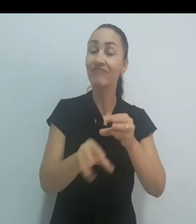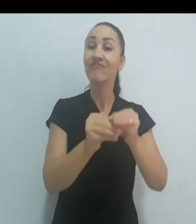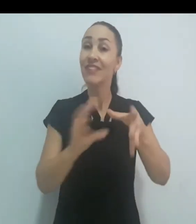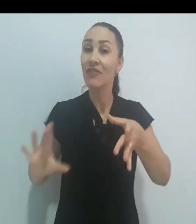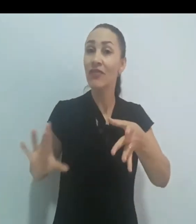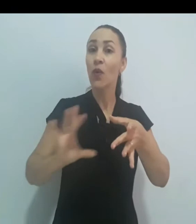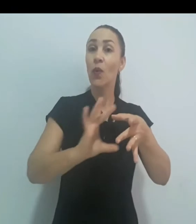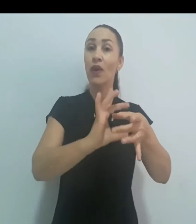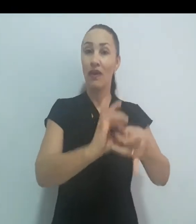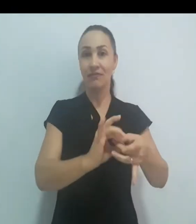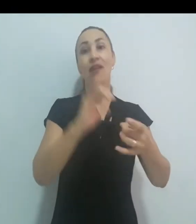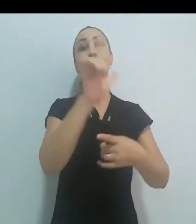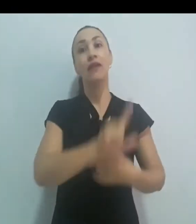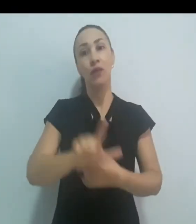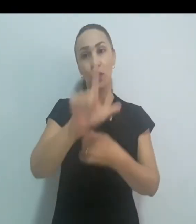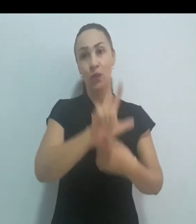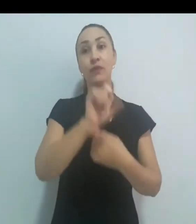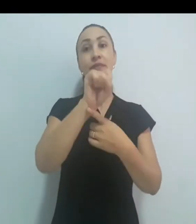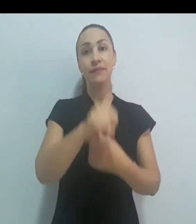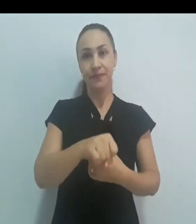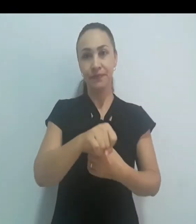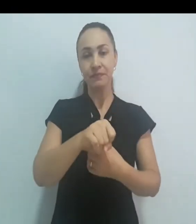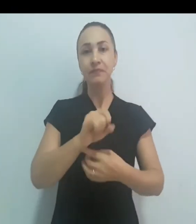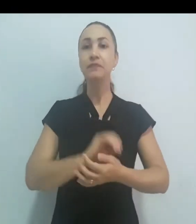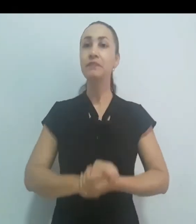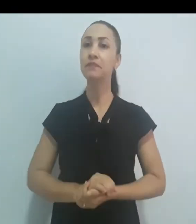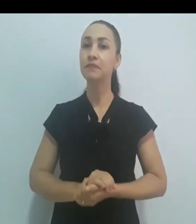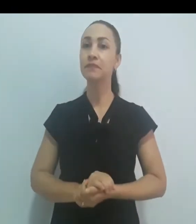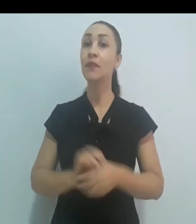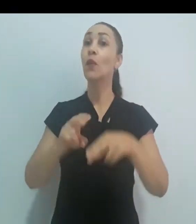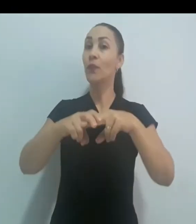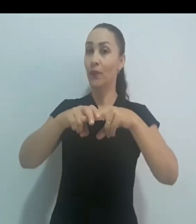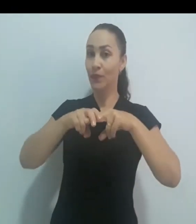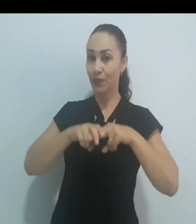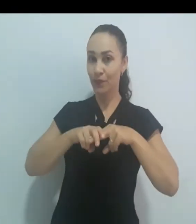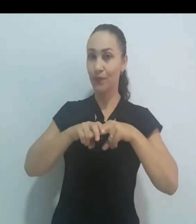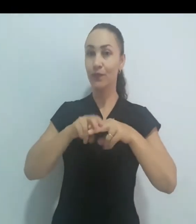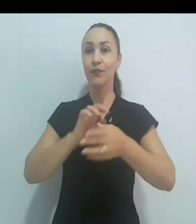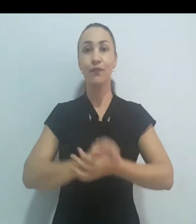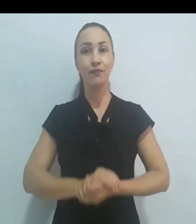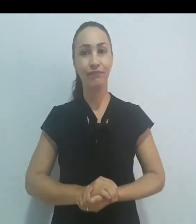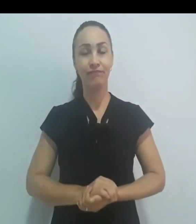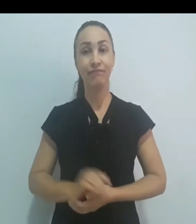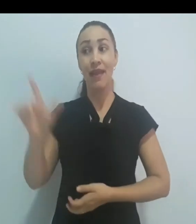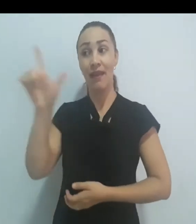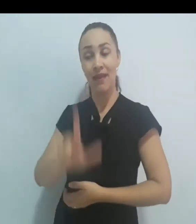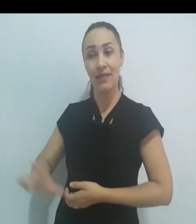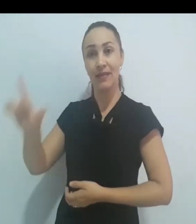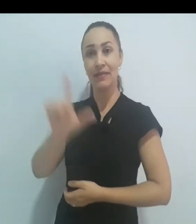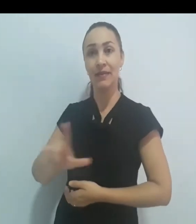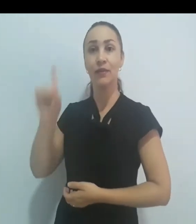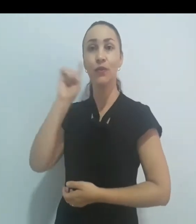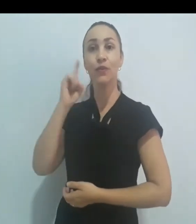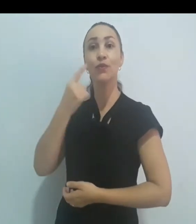implícita, esteja vinculada à produção literária. Desse modo, então, a